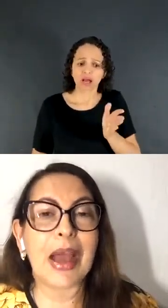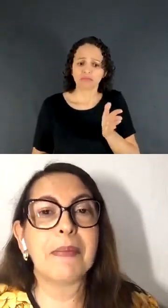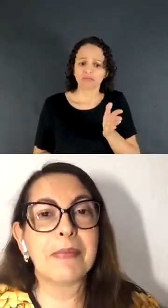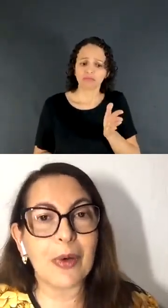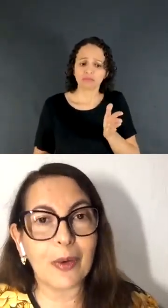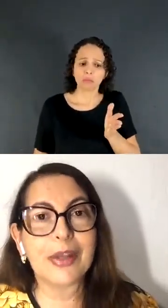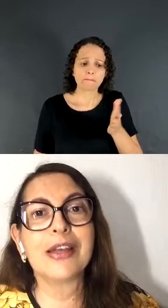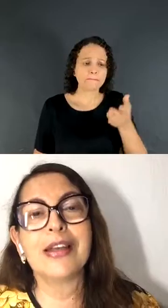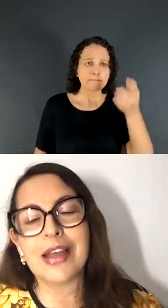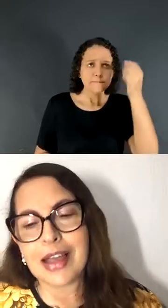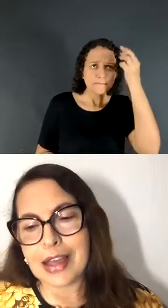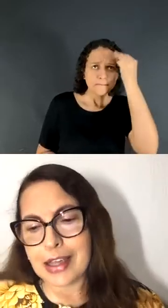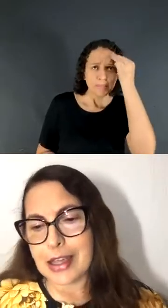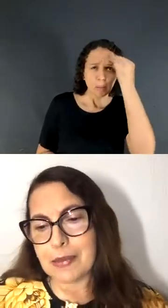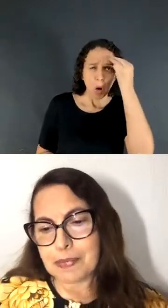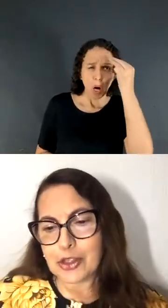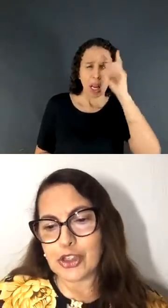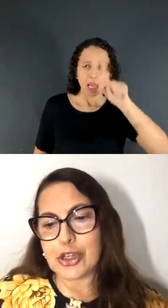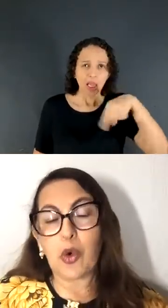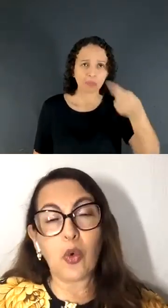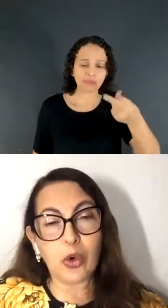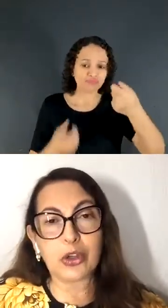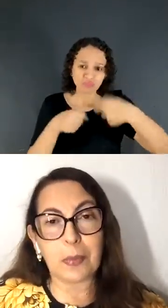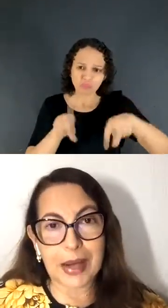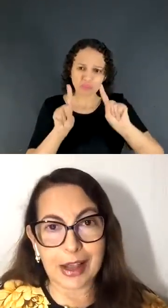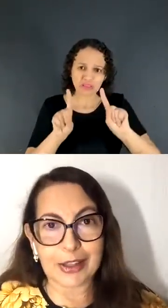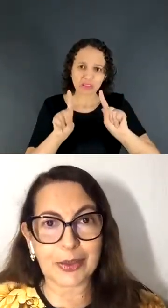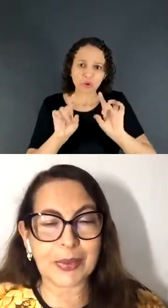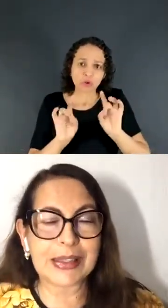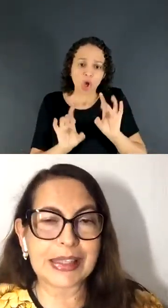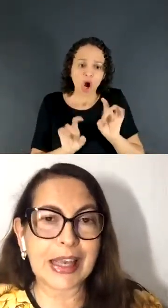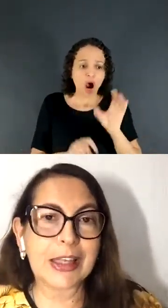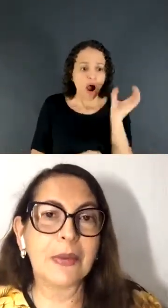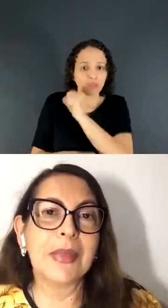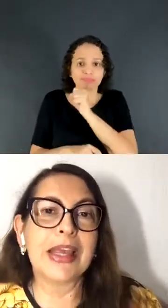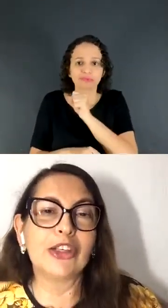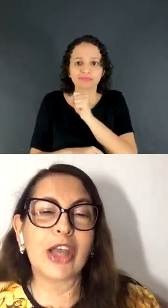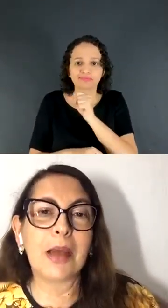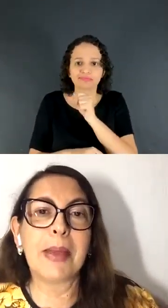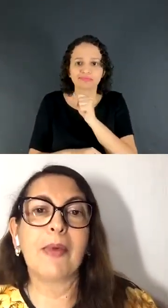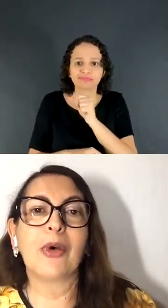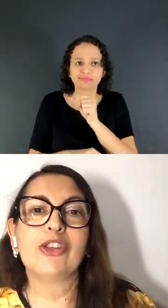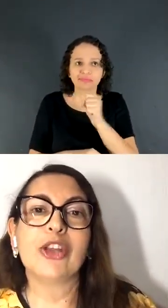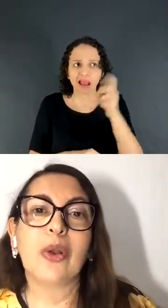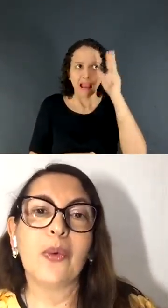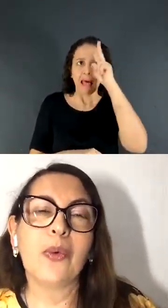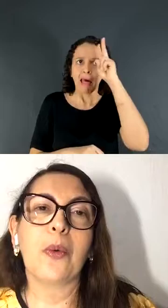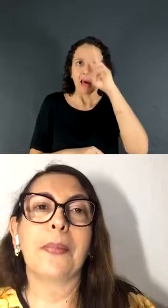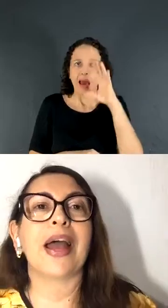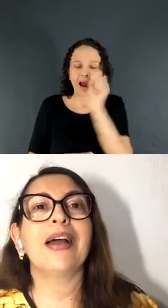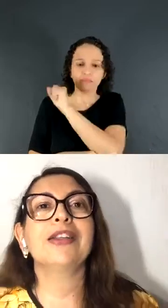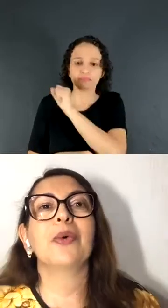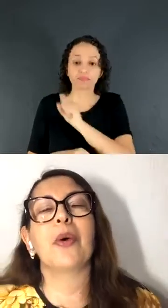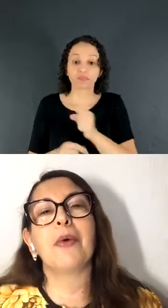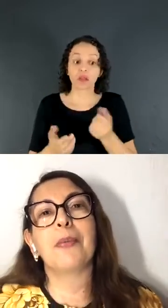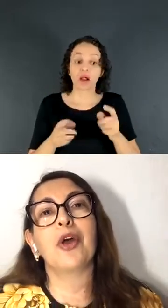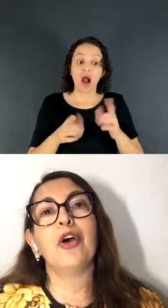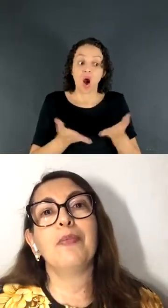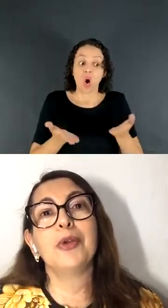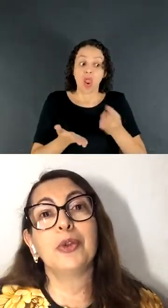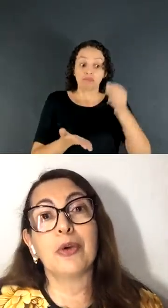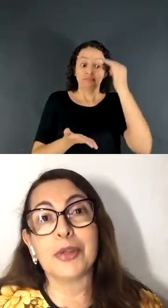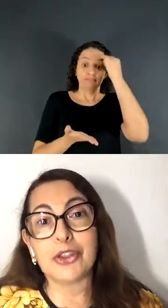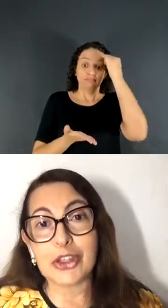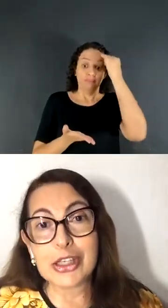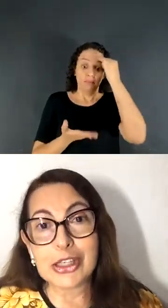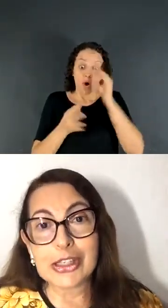Então, é a memória de curto prazo, certo? Já a memória de longo prazo, como o